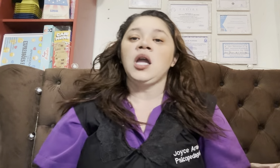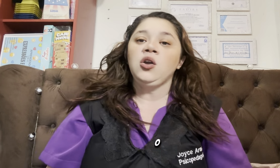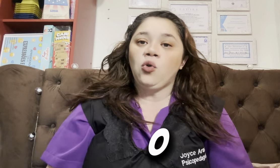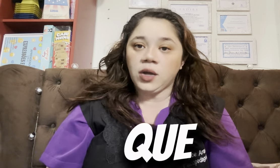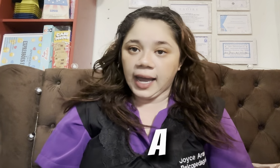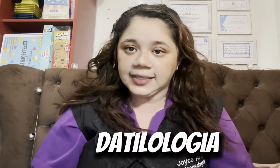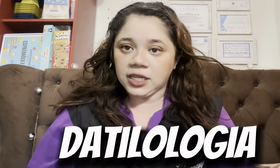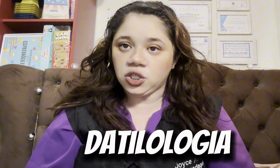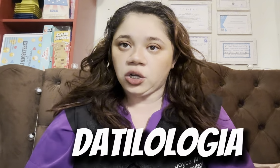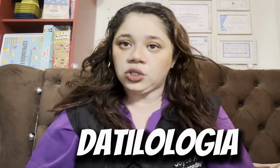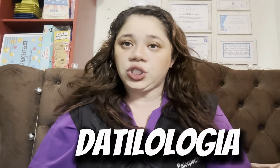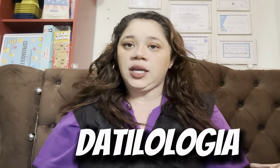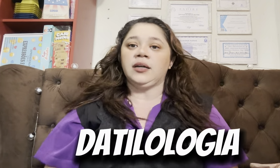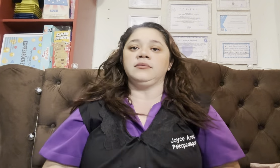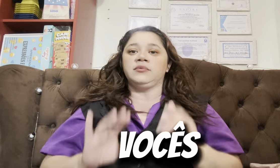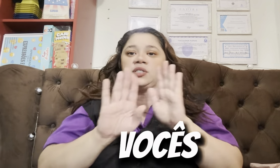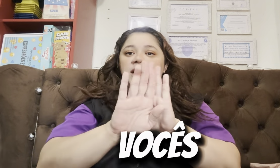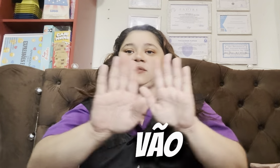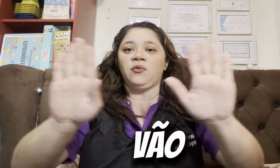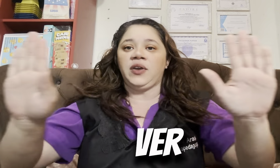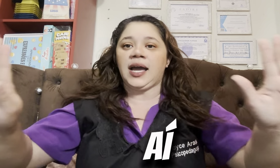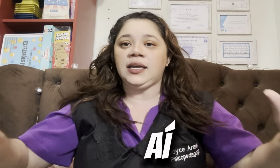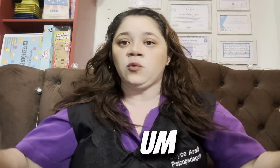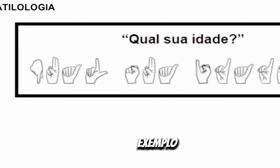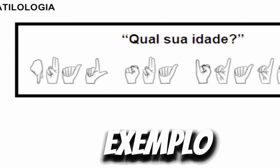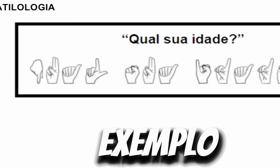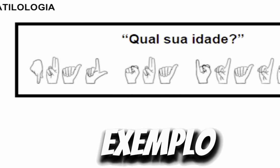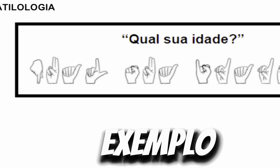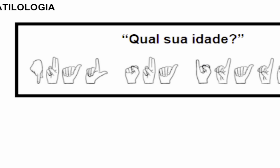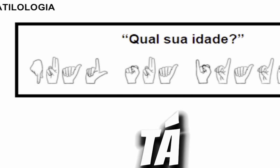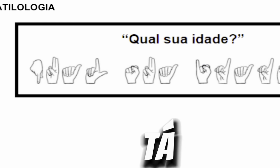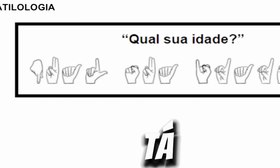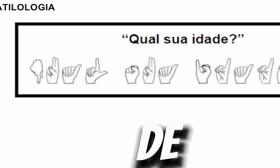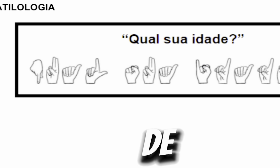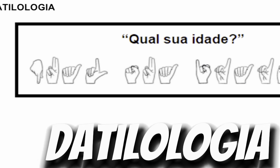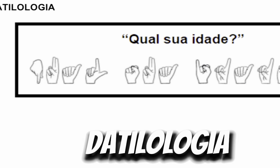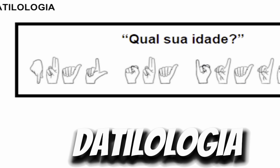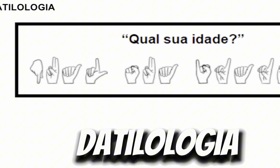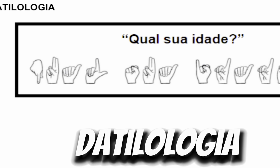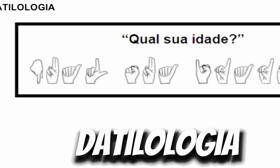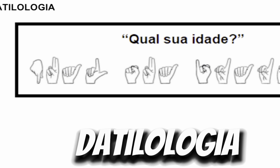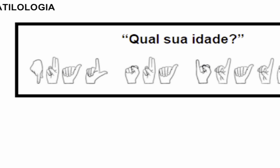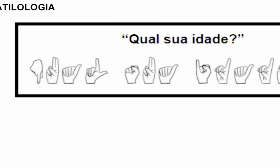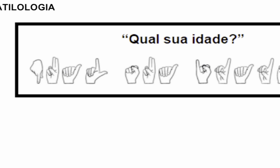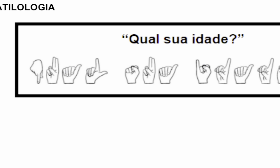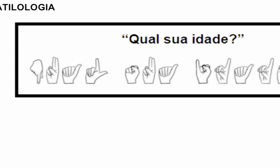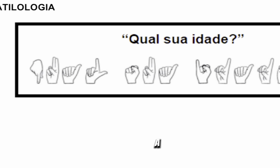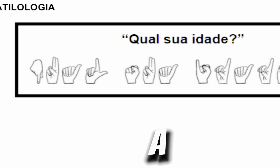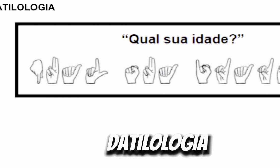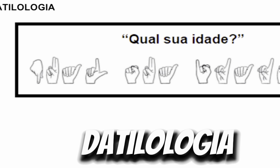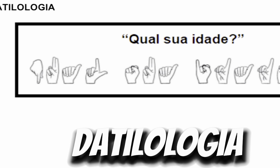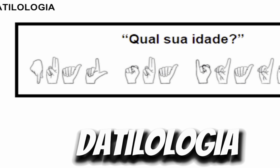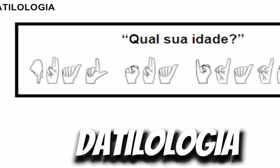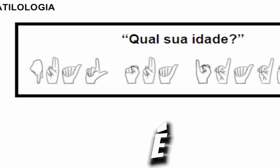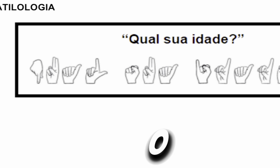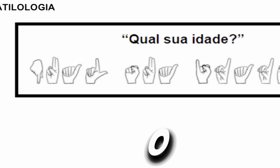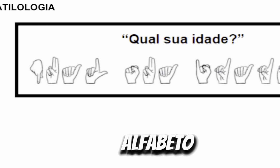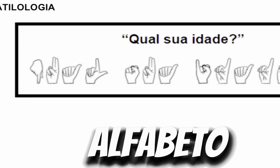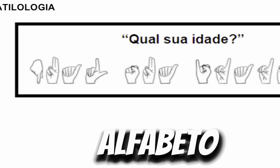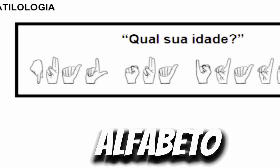O que é a datilologia? Vocês vão ver aí um exemplo, tá? De datilologia. A datilologia é o